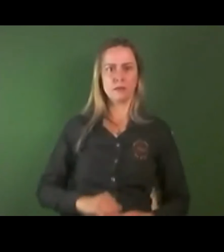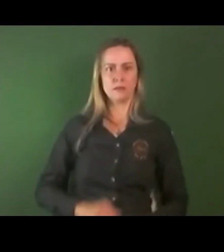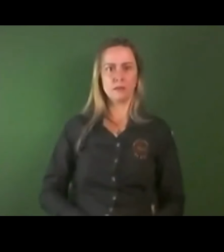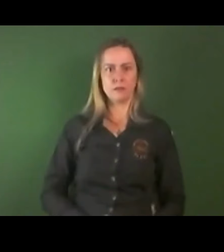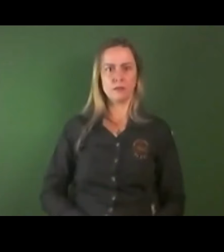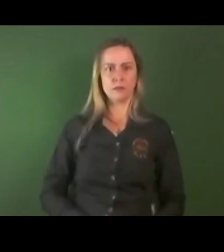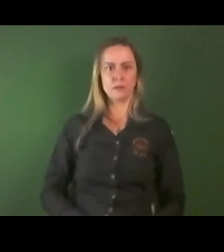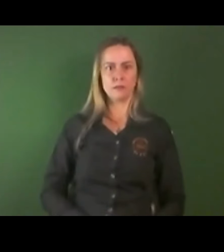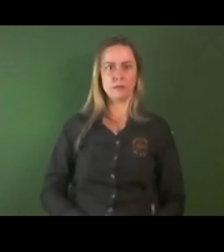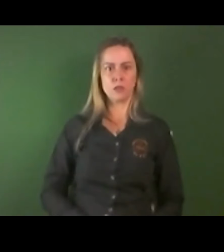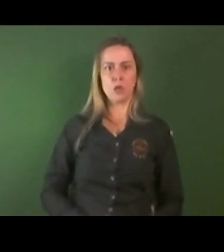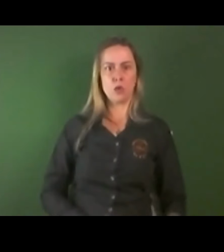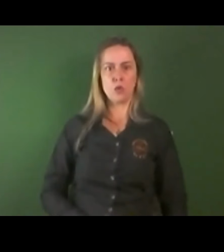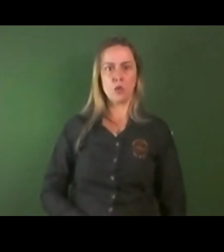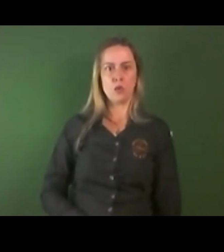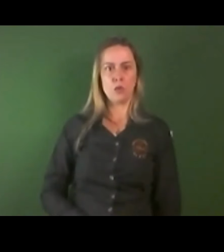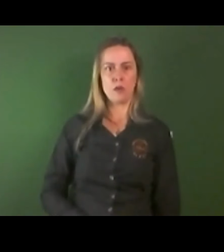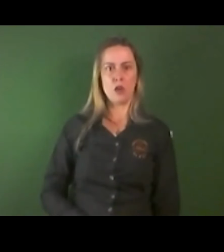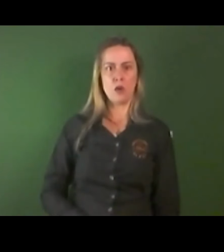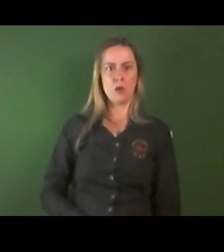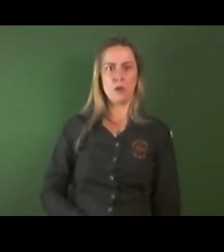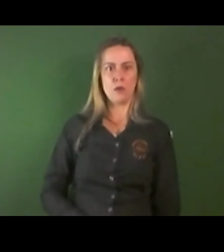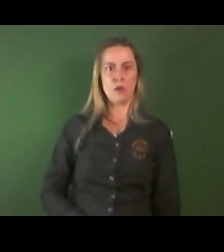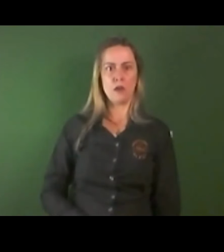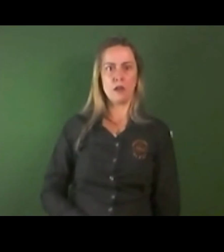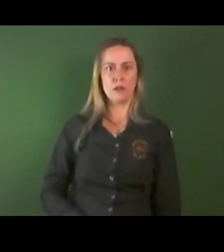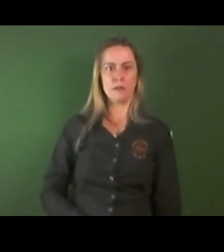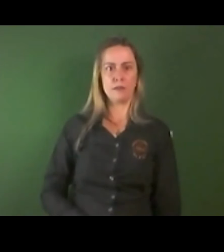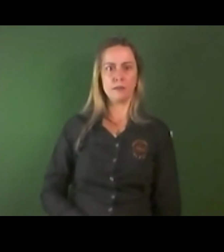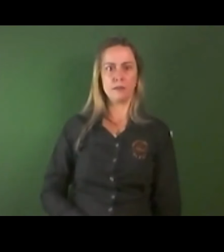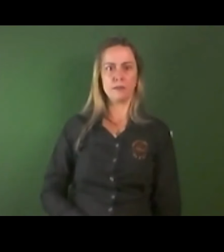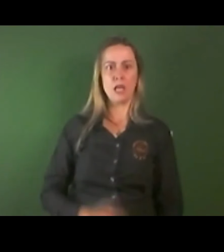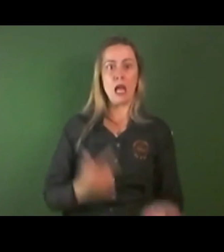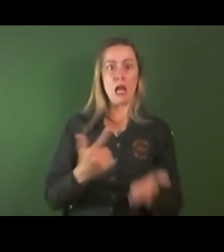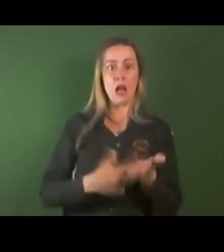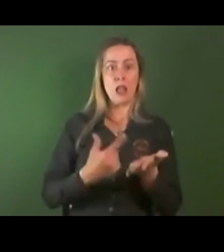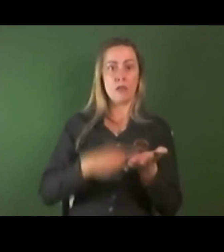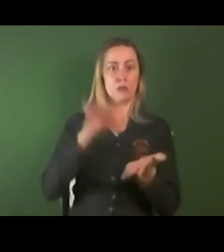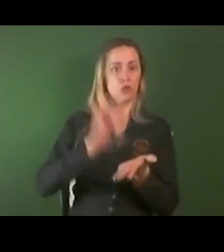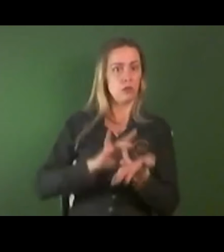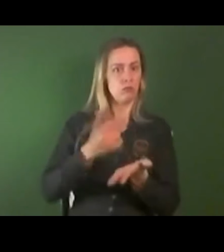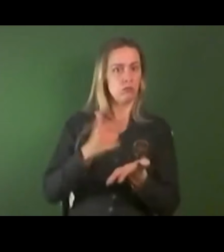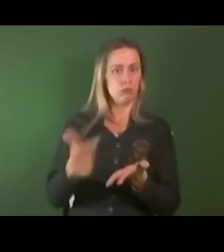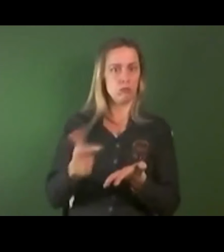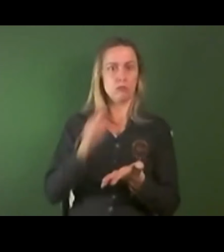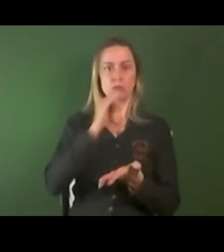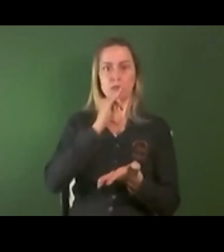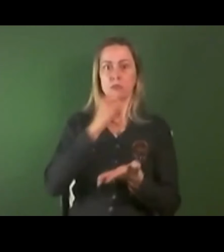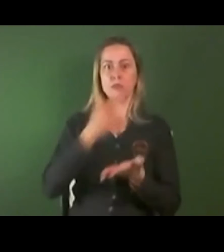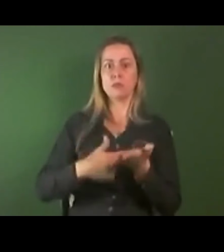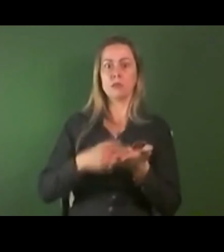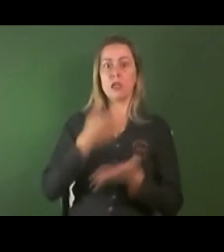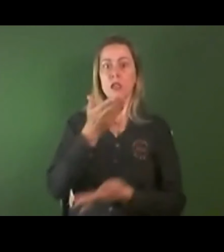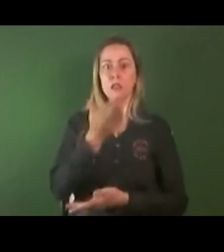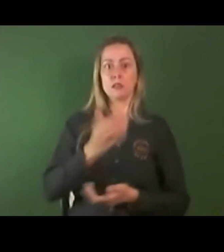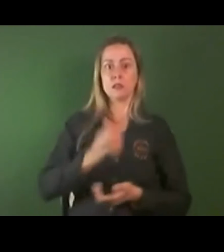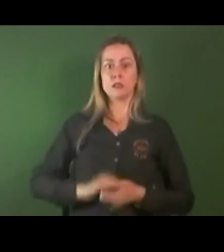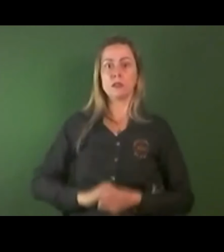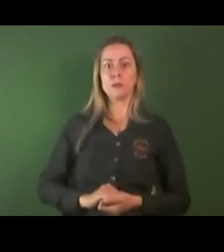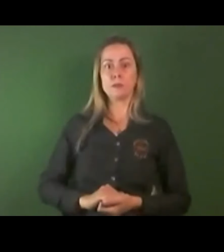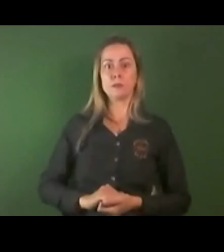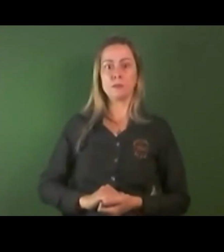Então, deixa eu abrir aqui. Esse livro, ele não é o livro original, ele é uma reprodução no formato de